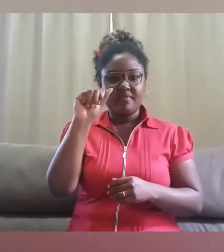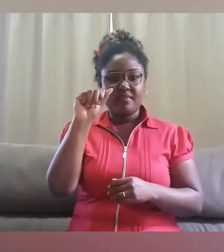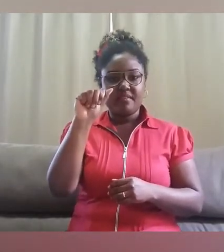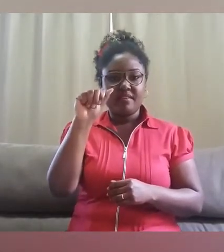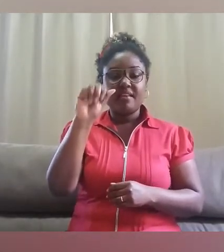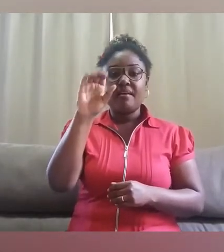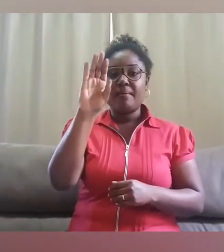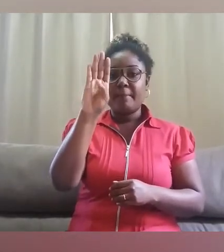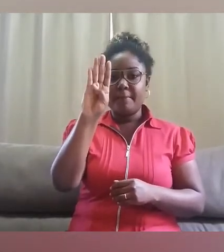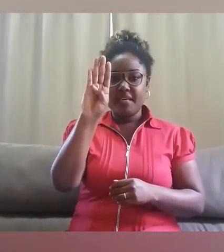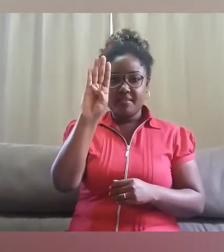B